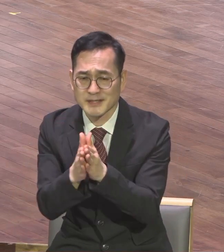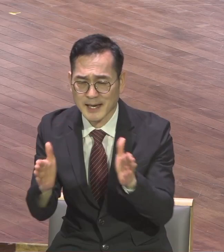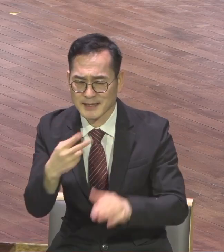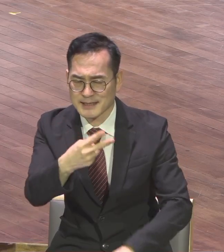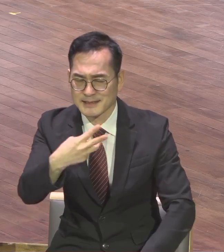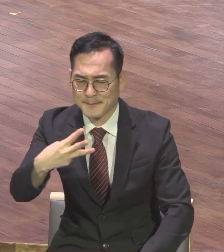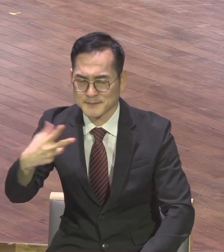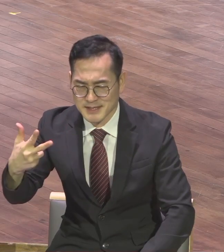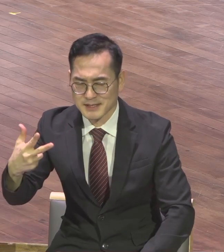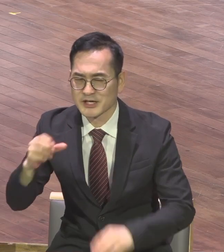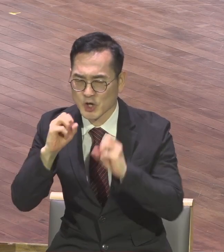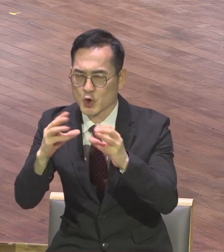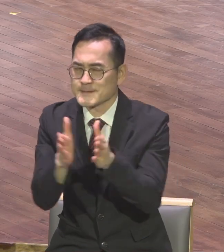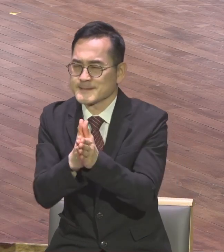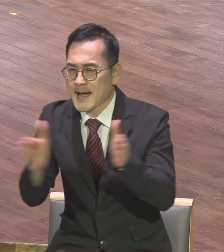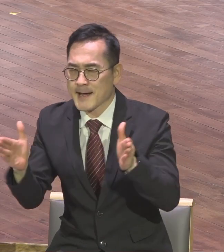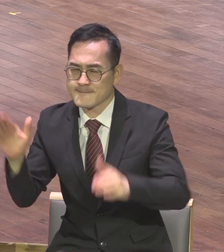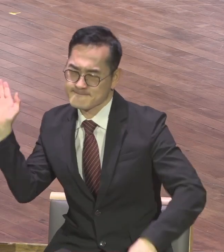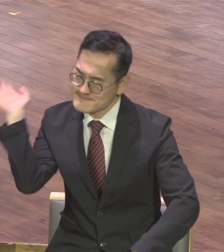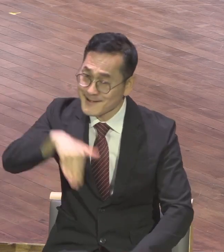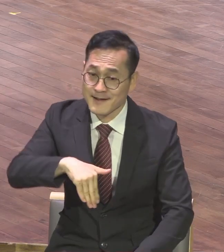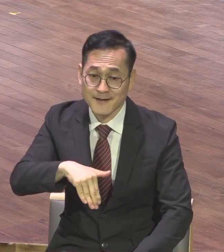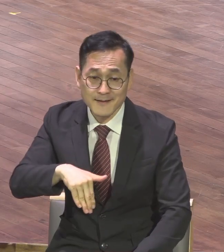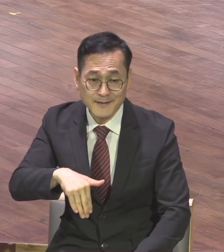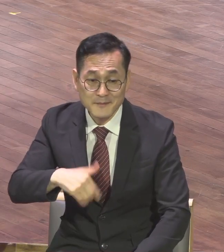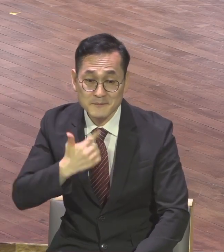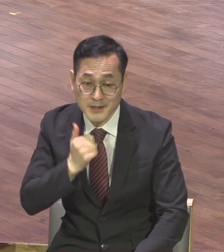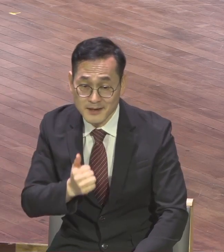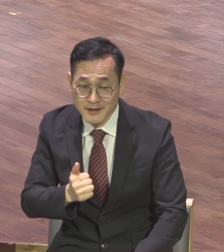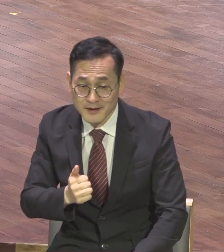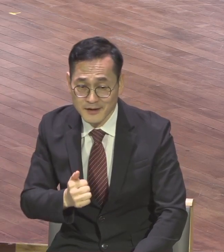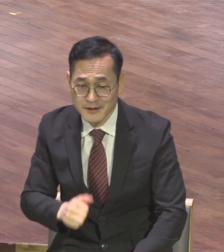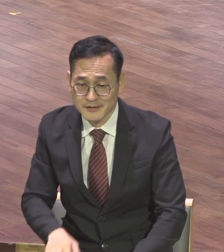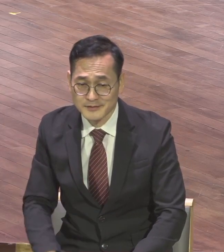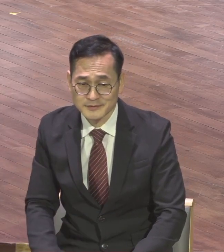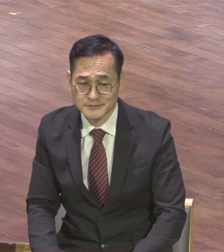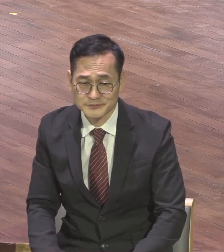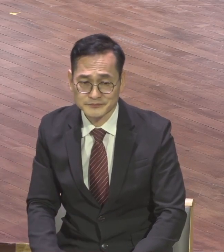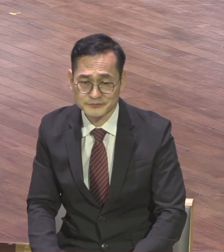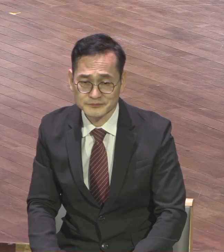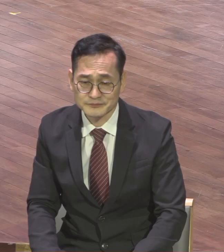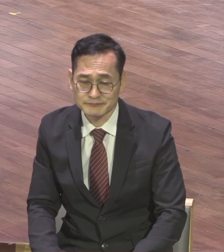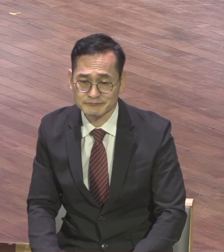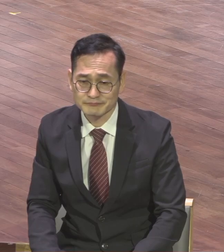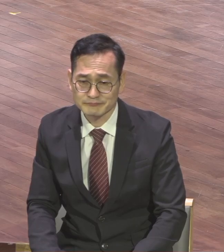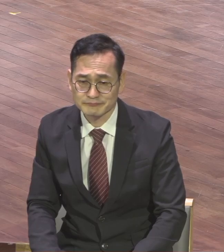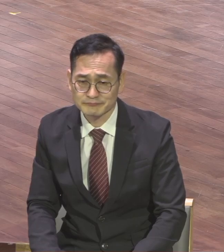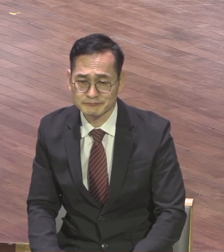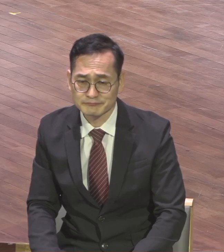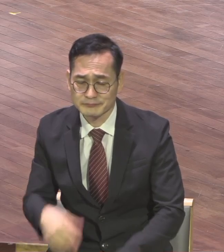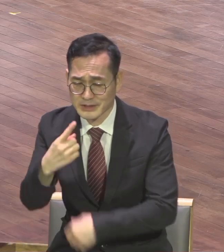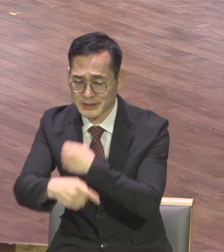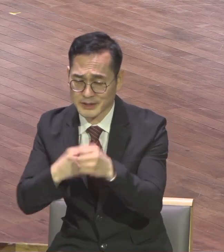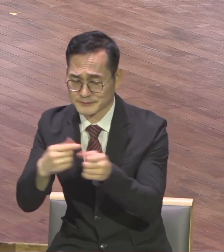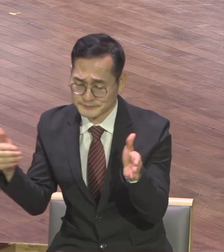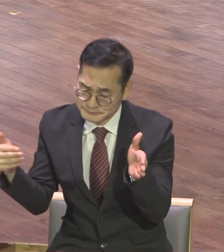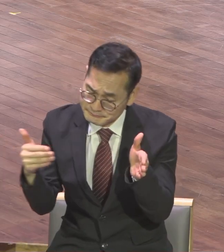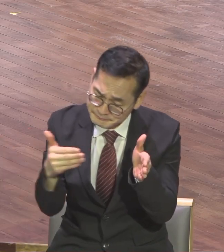237 성교 원년 이렇게 하나님께서 우리에게 미션을 주었는데 너무나 감사한